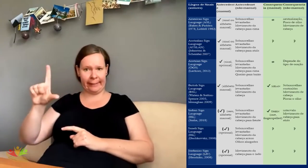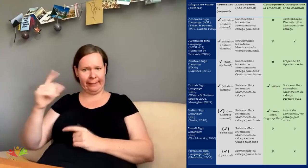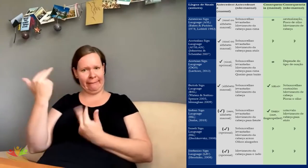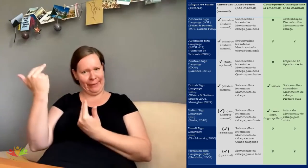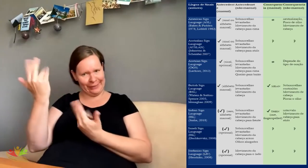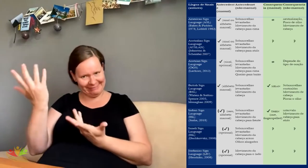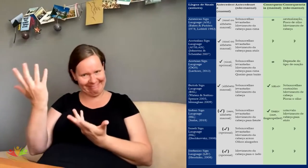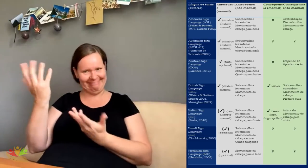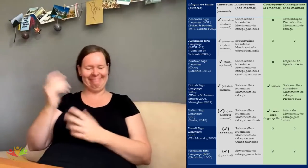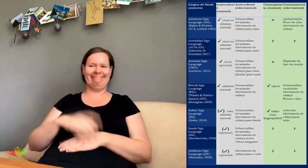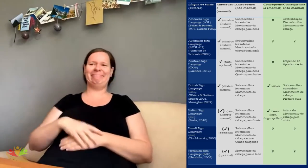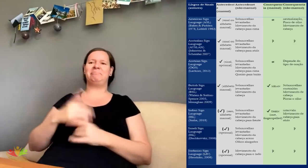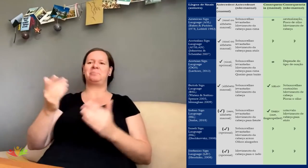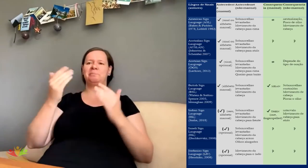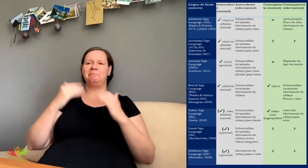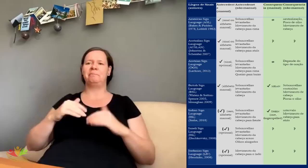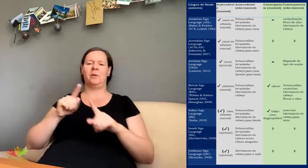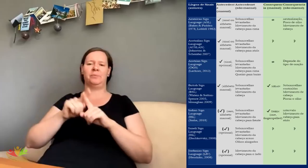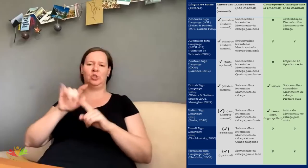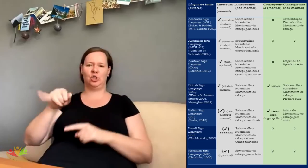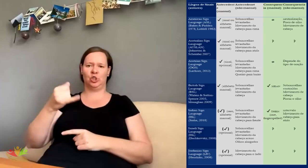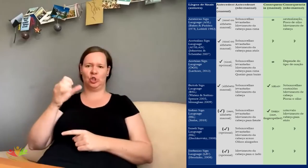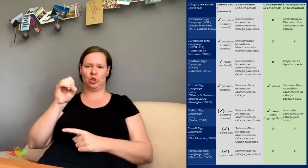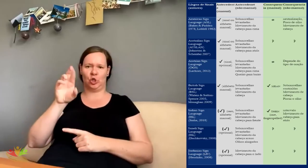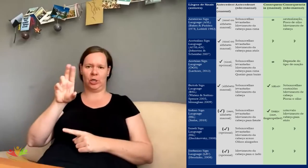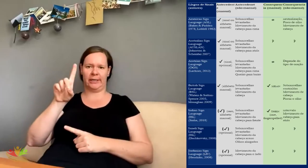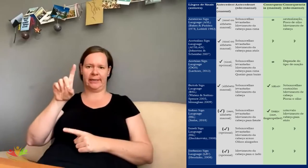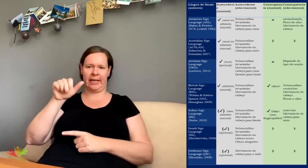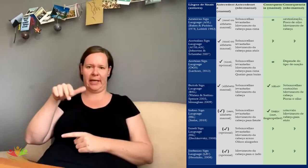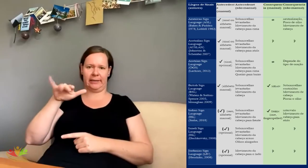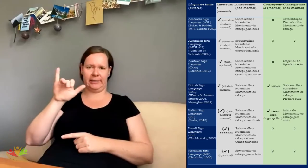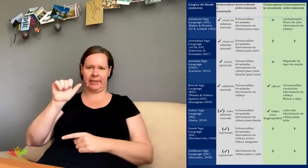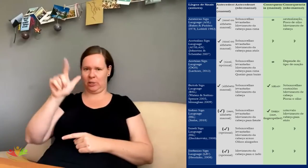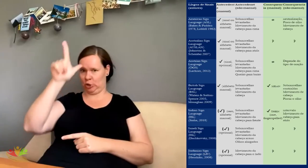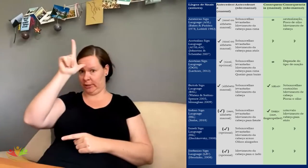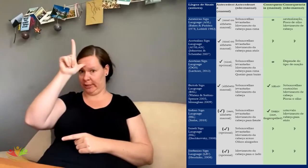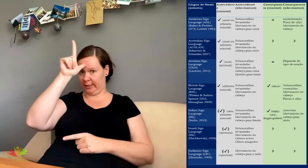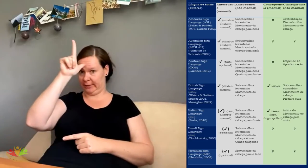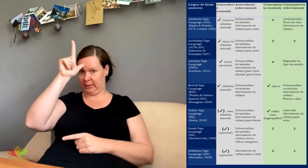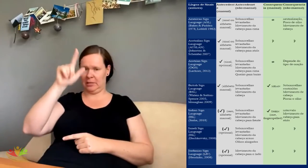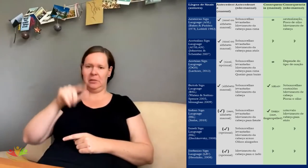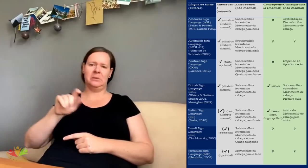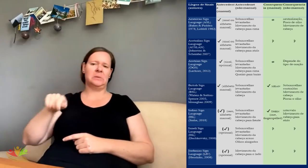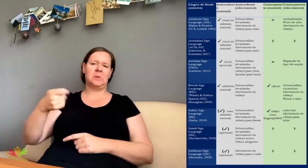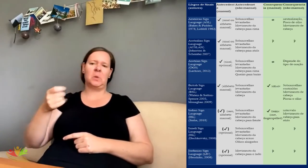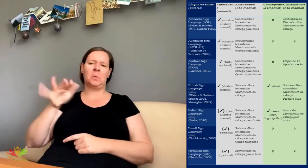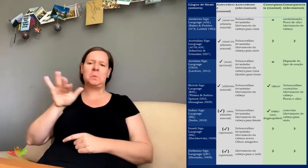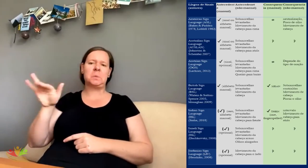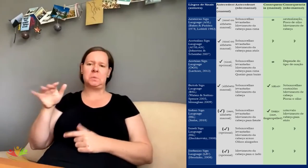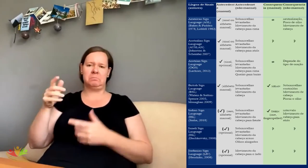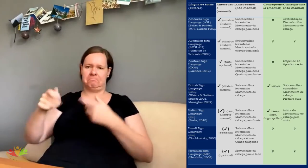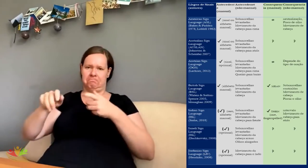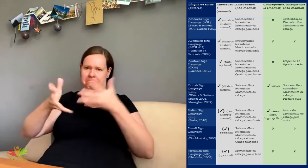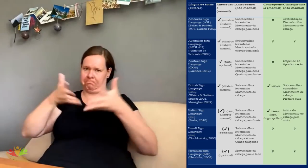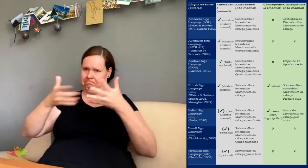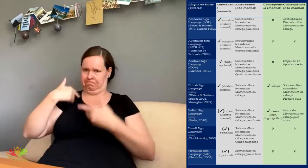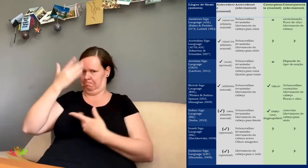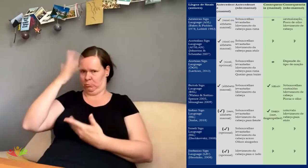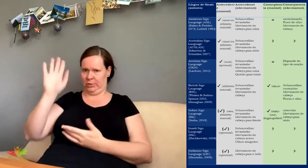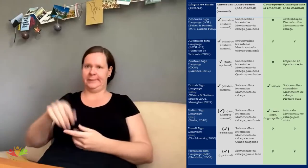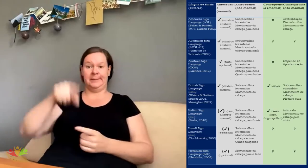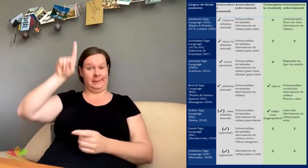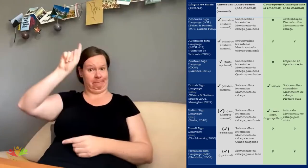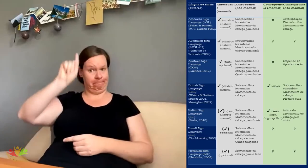a língua de sinais britânica, a BSL, a língua de sinais indiana, acho que os surdos fazem Indian